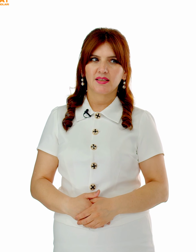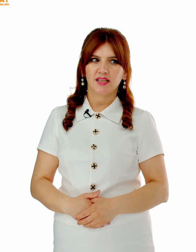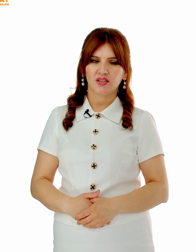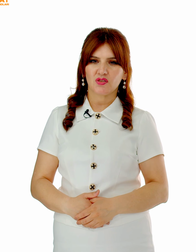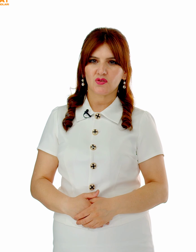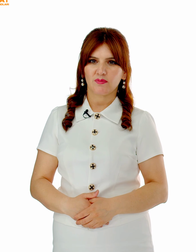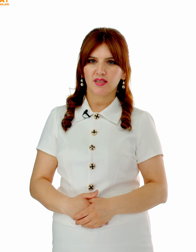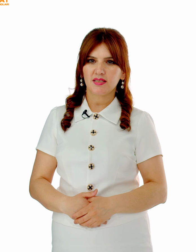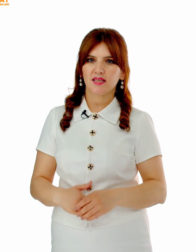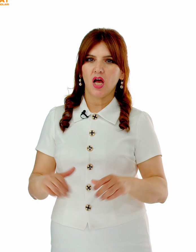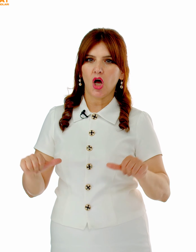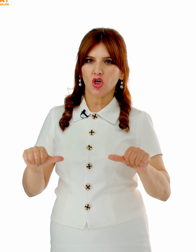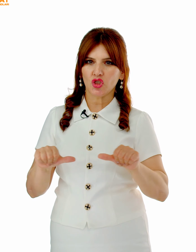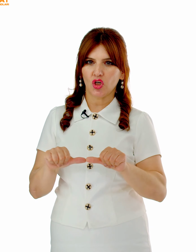Keyingi so'zimiz oshxona.